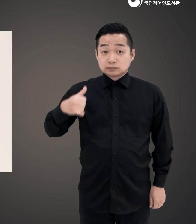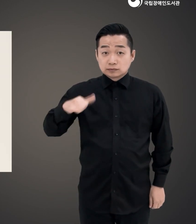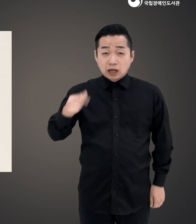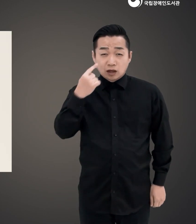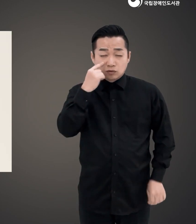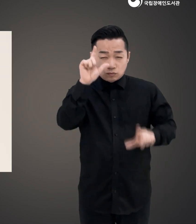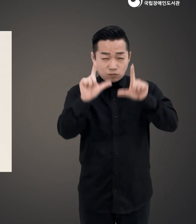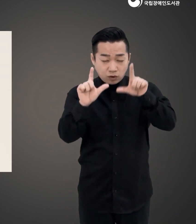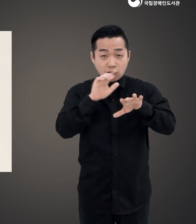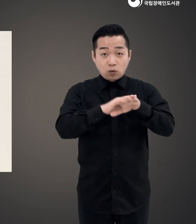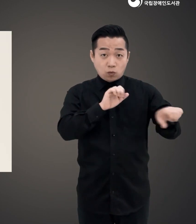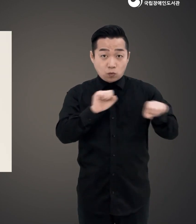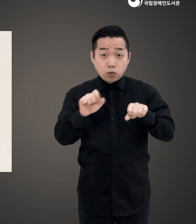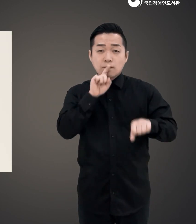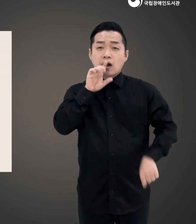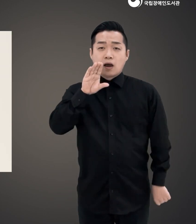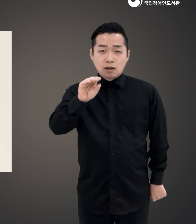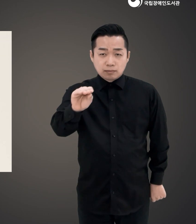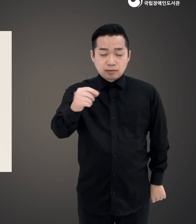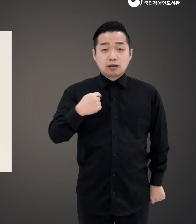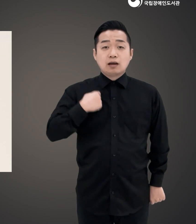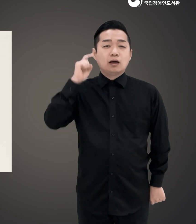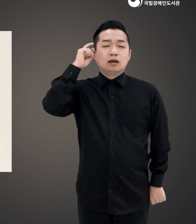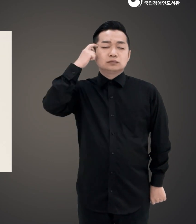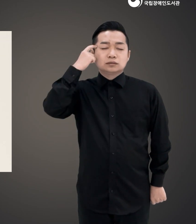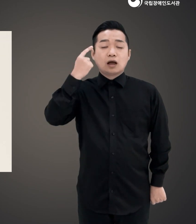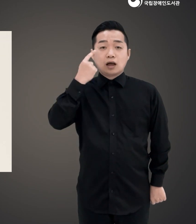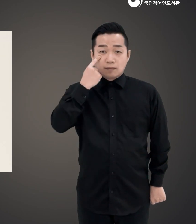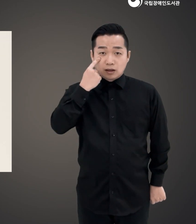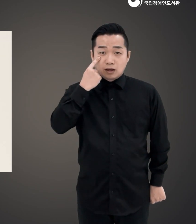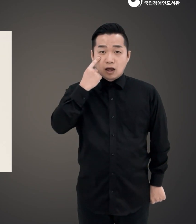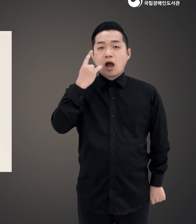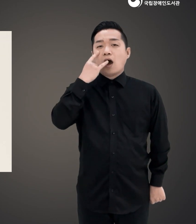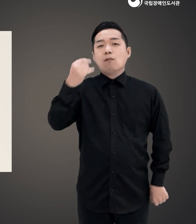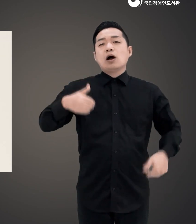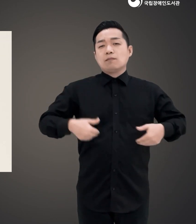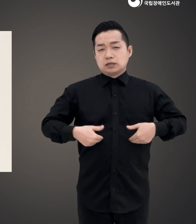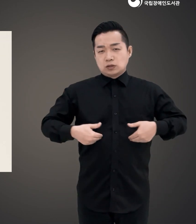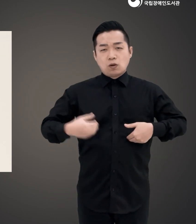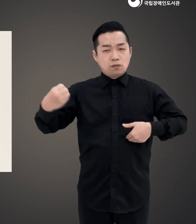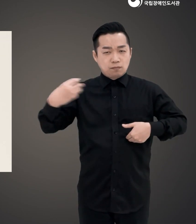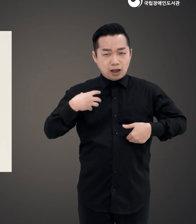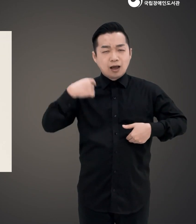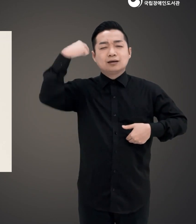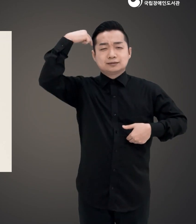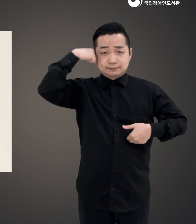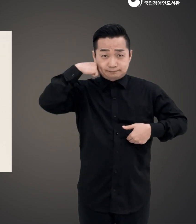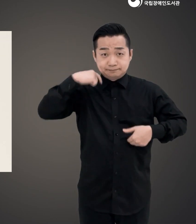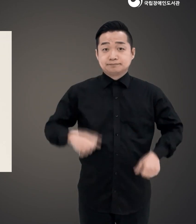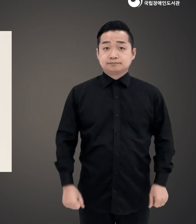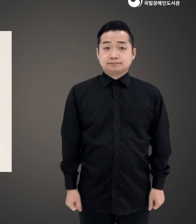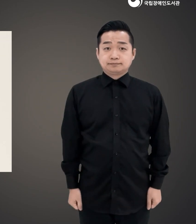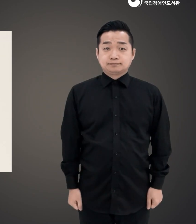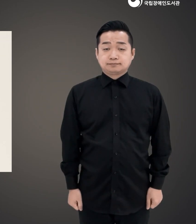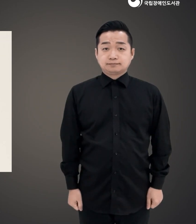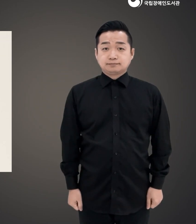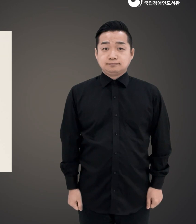아이의 눈빛과 손짓, 말투를 천천히 곱씹어 보니 엄마가 필요해라고 말하는 듯했다.